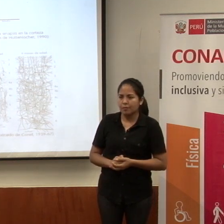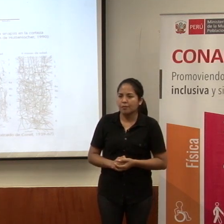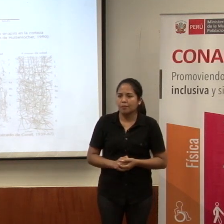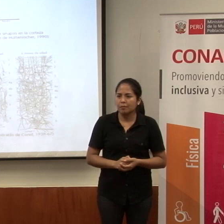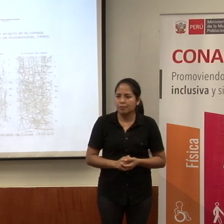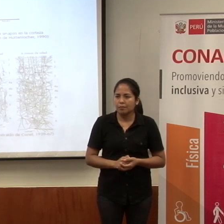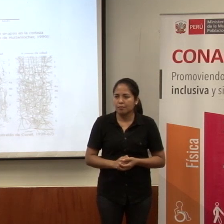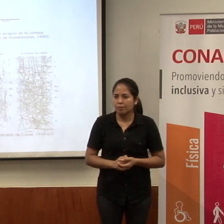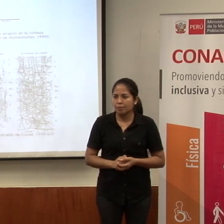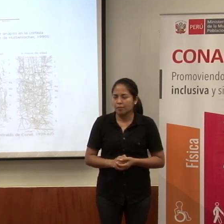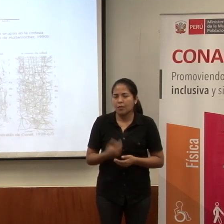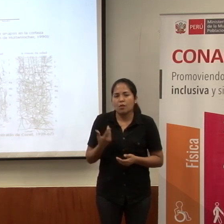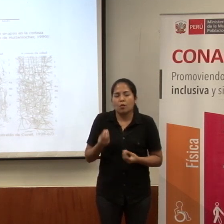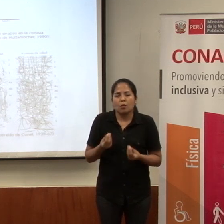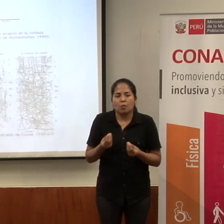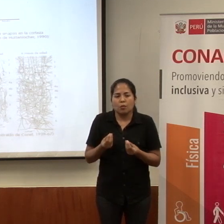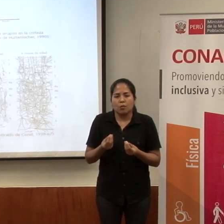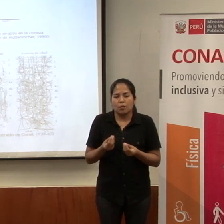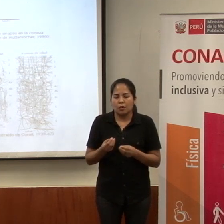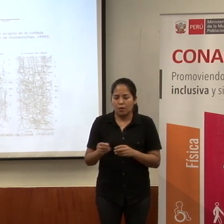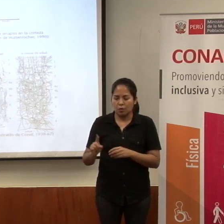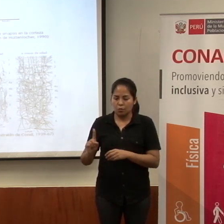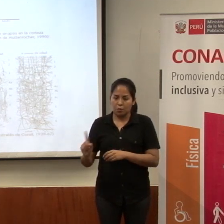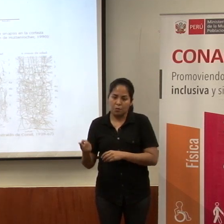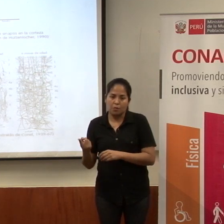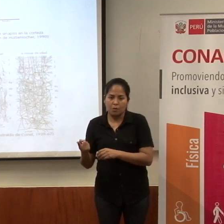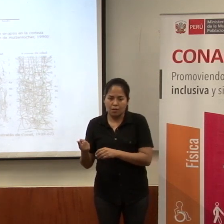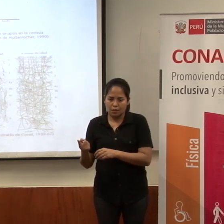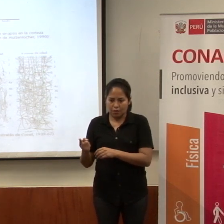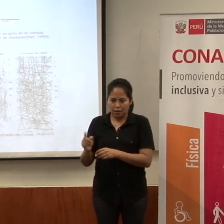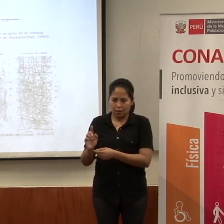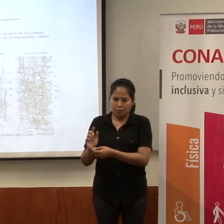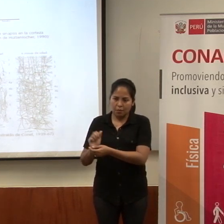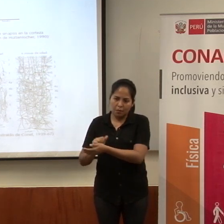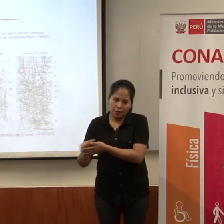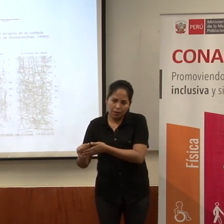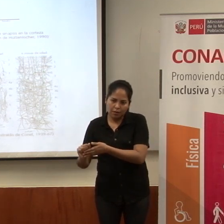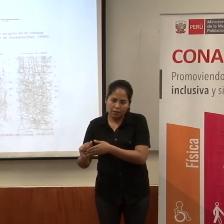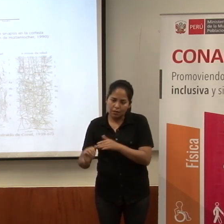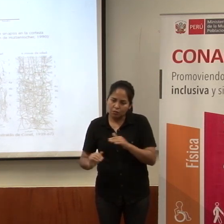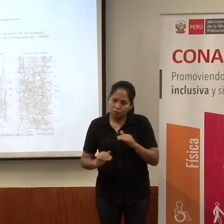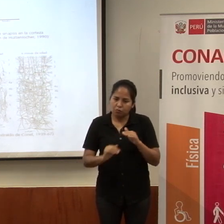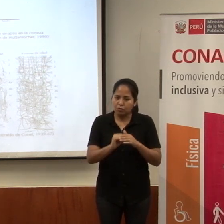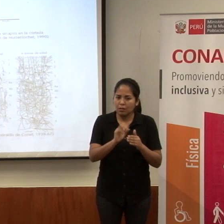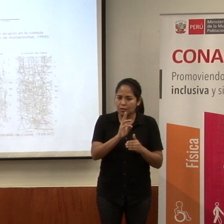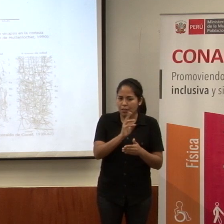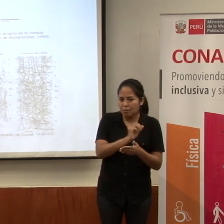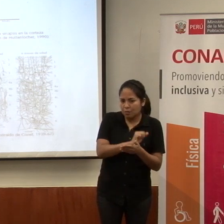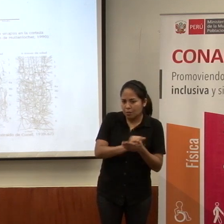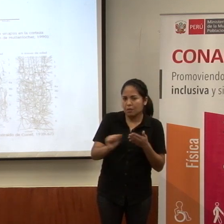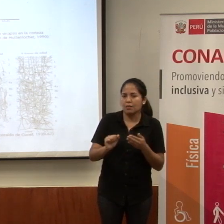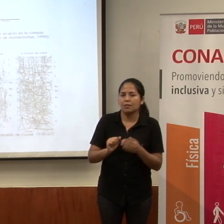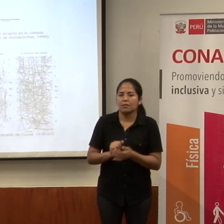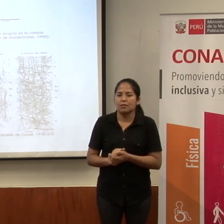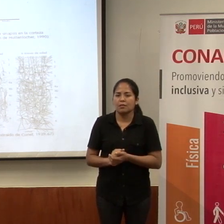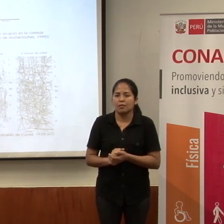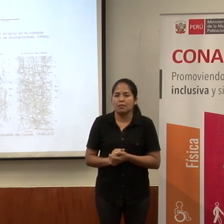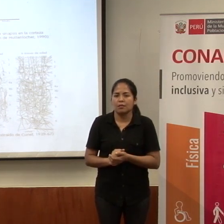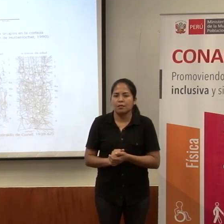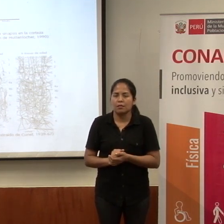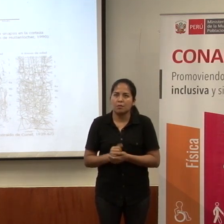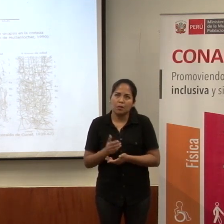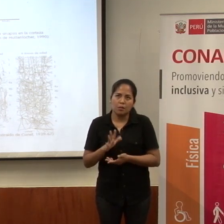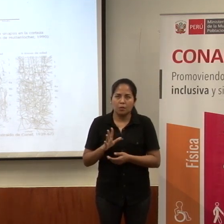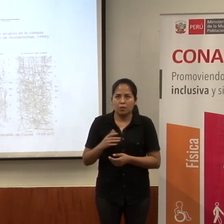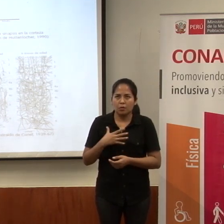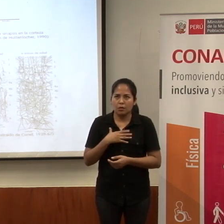sido construido en esos primeros meses de la vida. Se dice de que la máxima cantidad de uniones la podemos tener